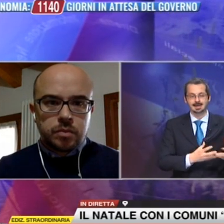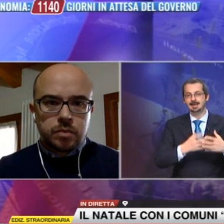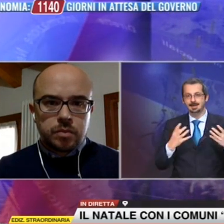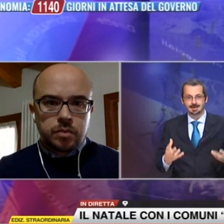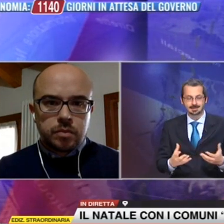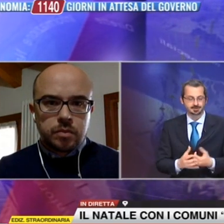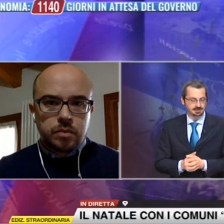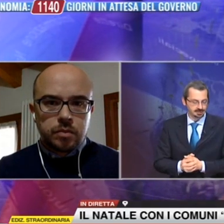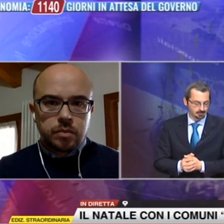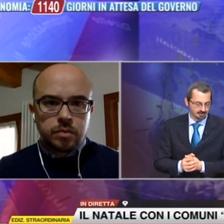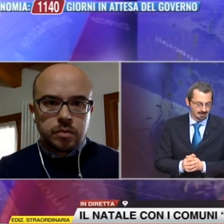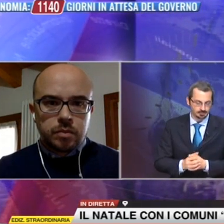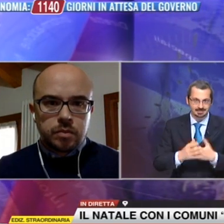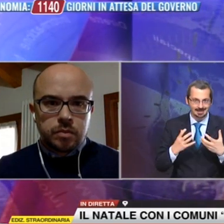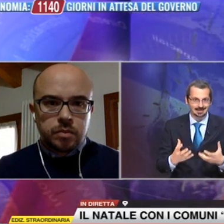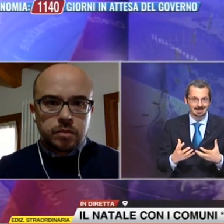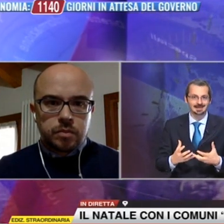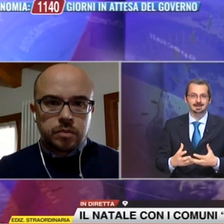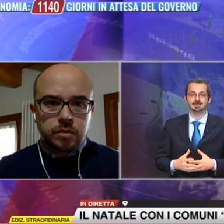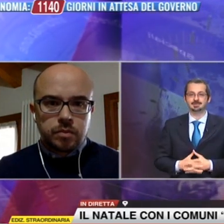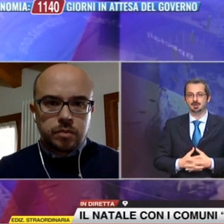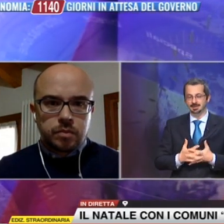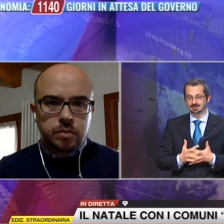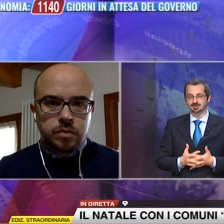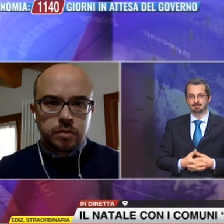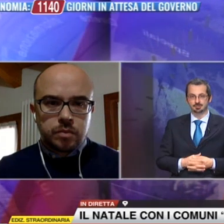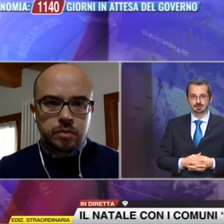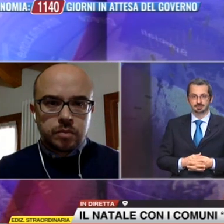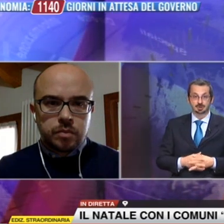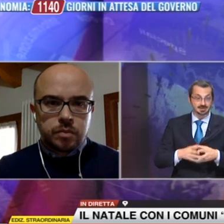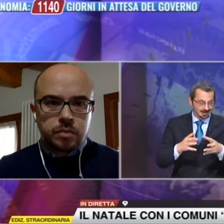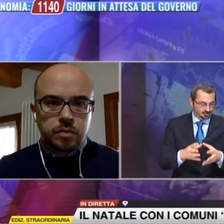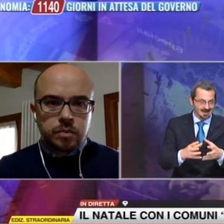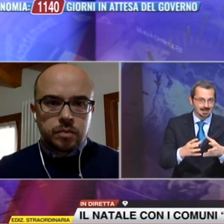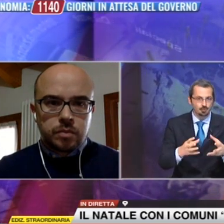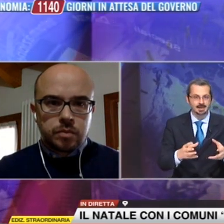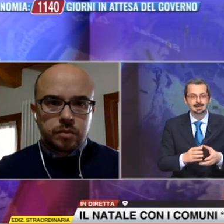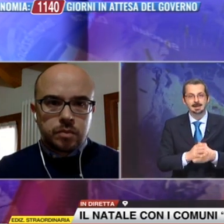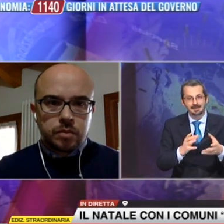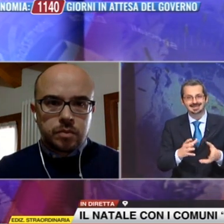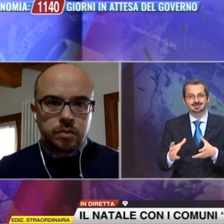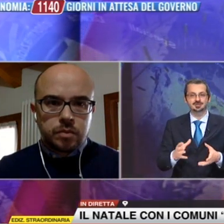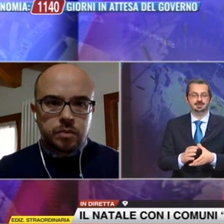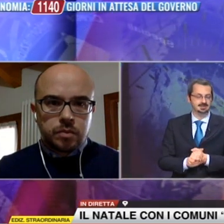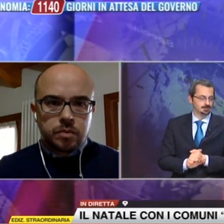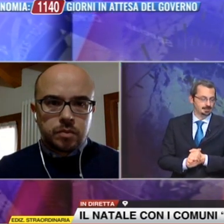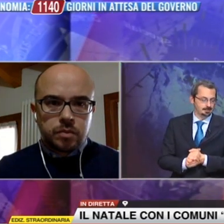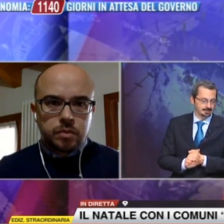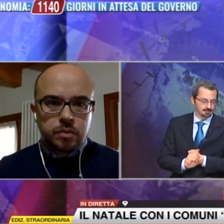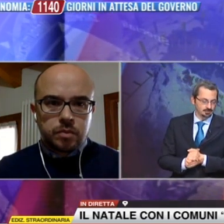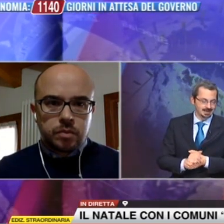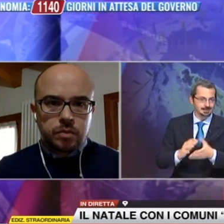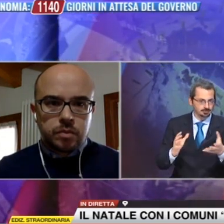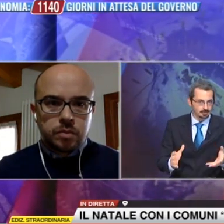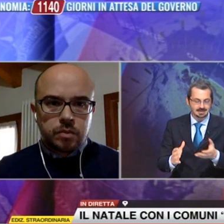e le diciamo città metropolitane, le metropoli, le città più grosse. C'è anche una parte dei senatori del